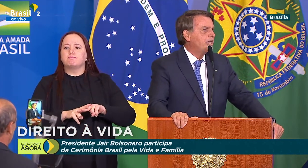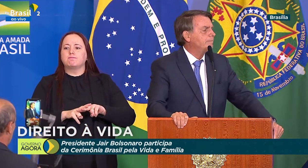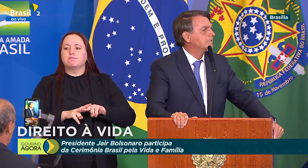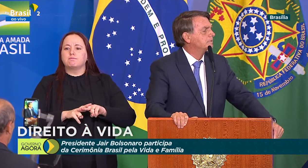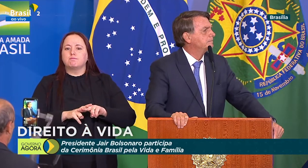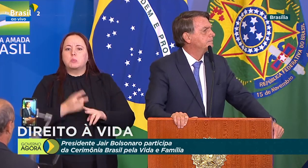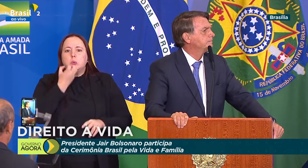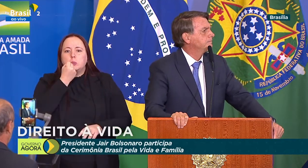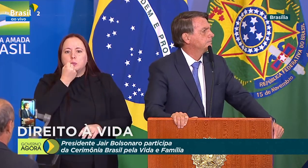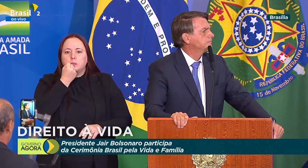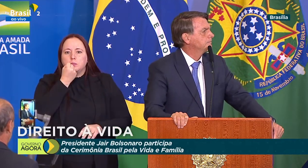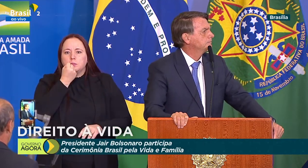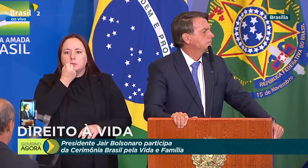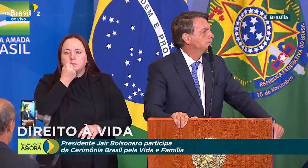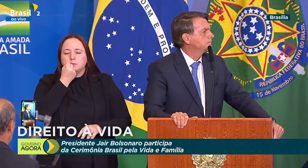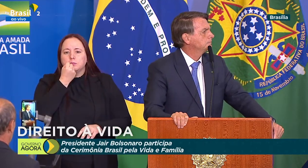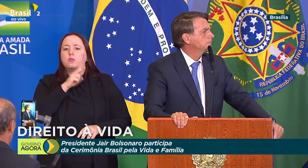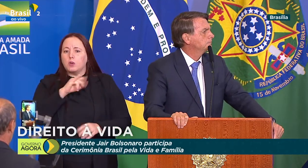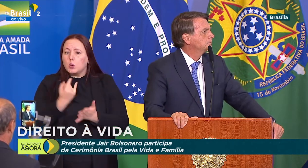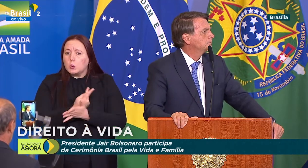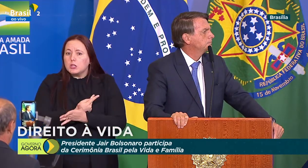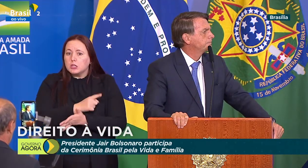sem algemas